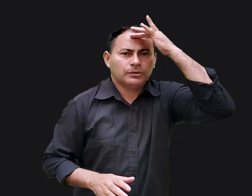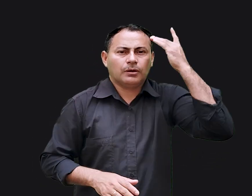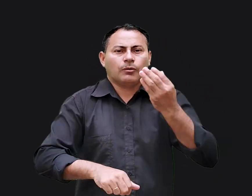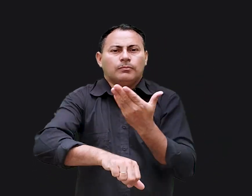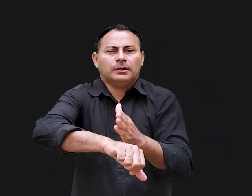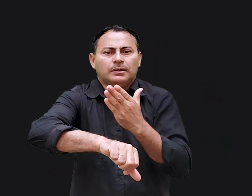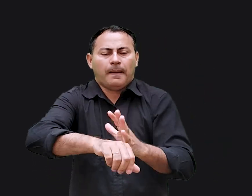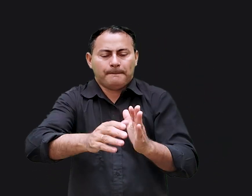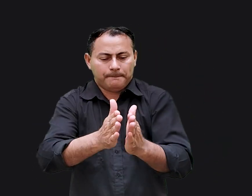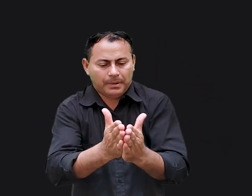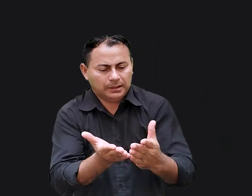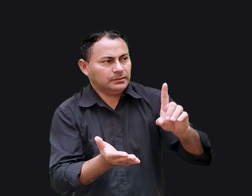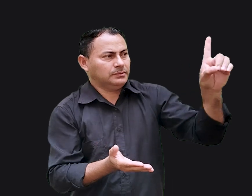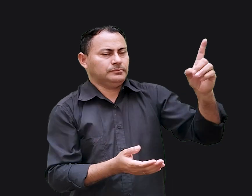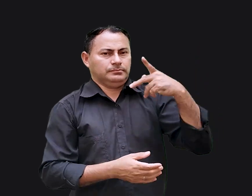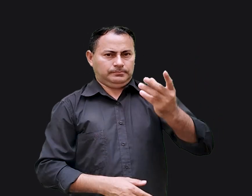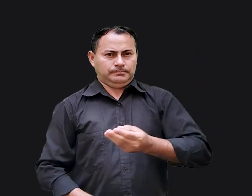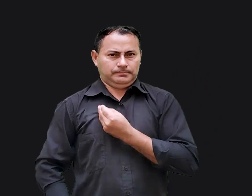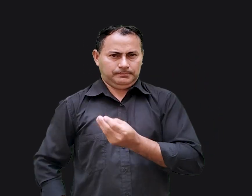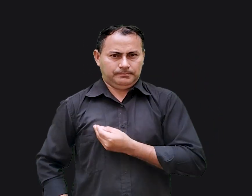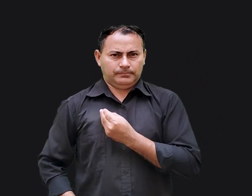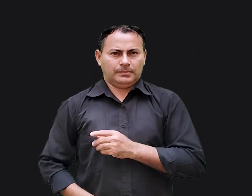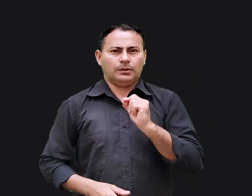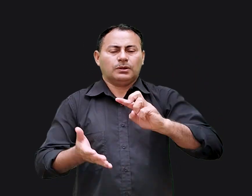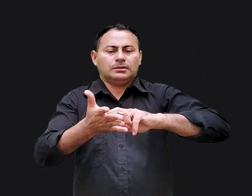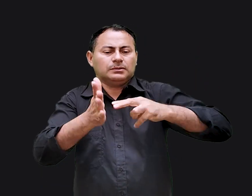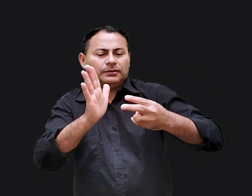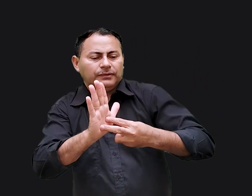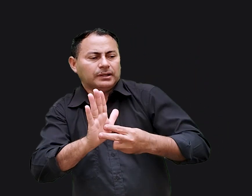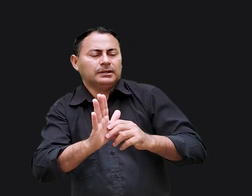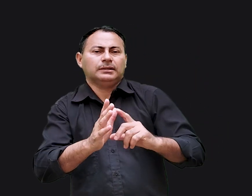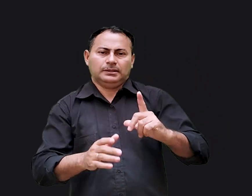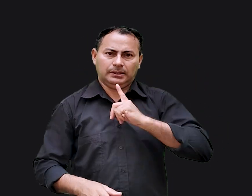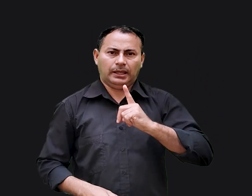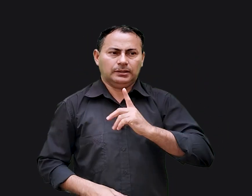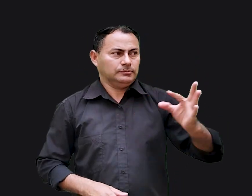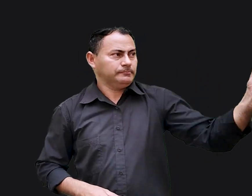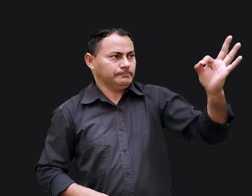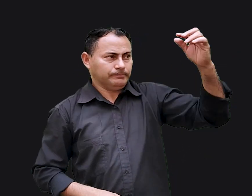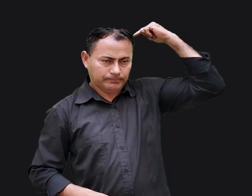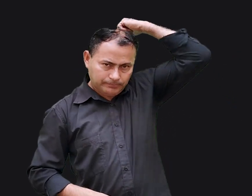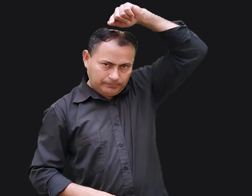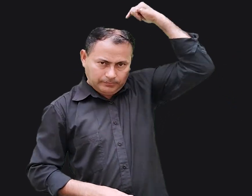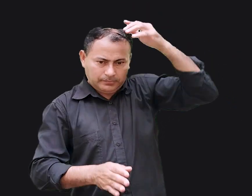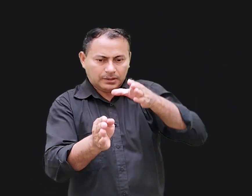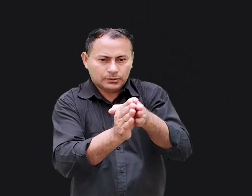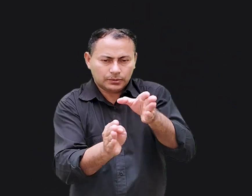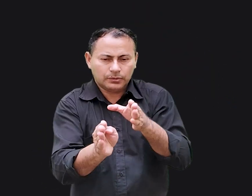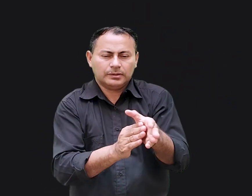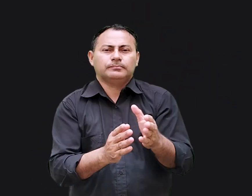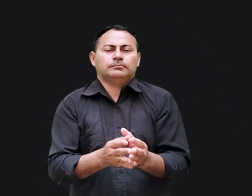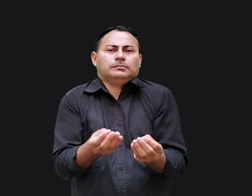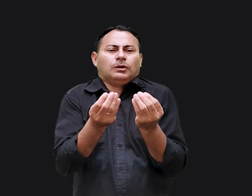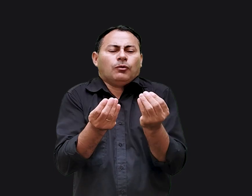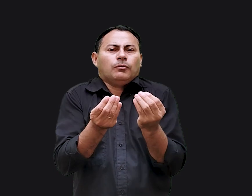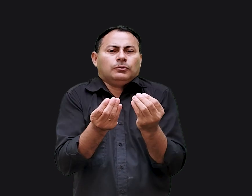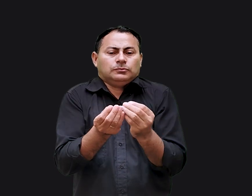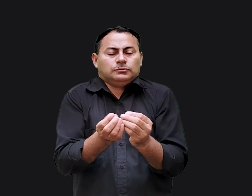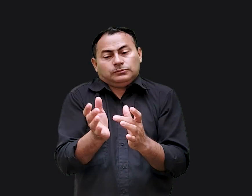como aplicar a palavra de Deus em suas vidas, o que significará que tem o espírito do conselho. Como Messias,